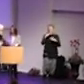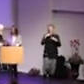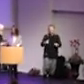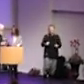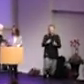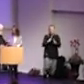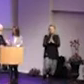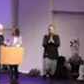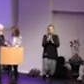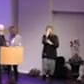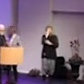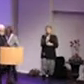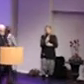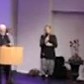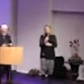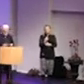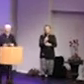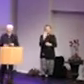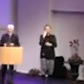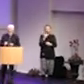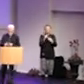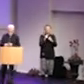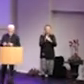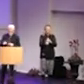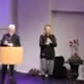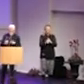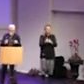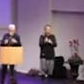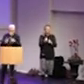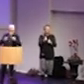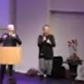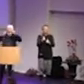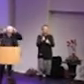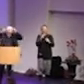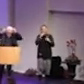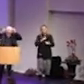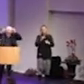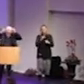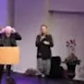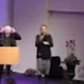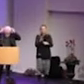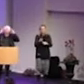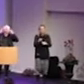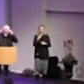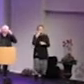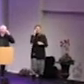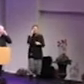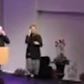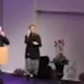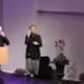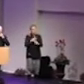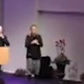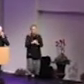i religionsvetenskap och vetenskaplig ledare för mångvetenskaplig forskning om rasism vid Uppsala universitet